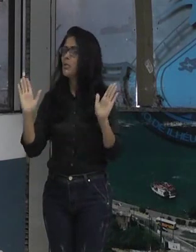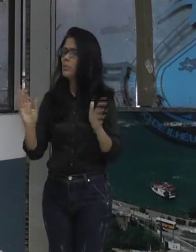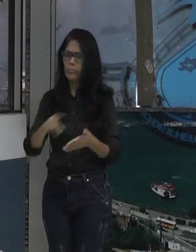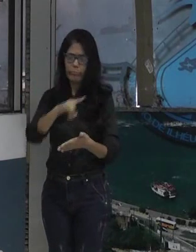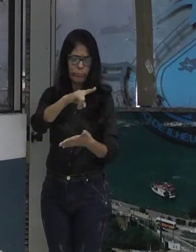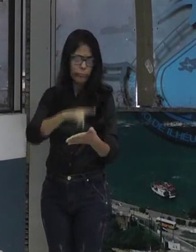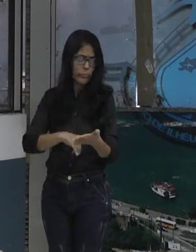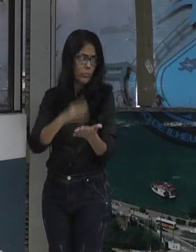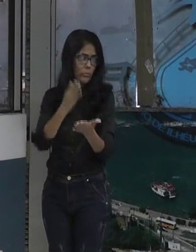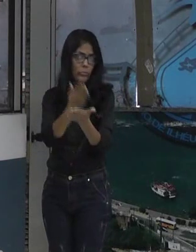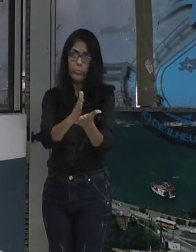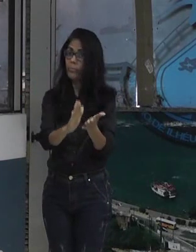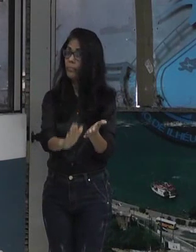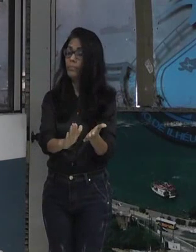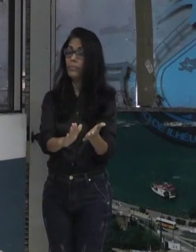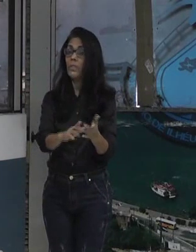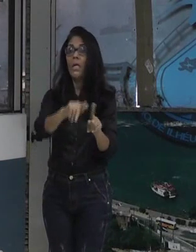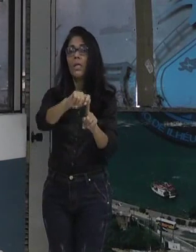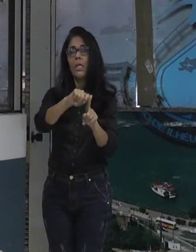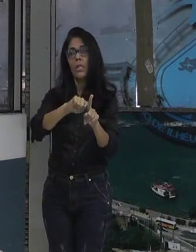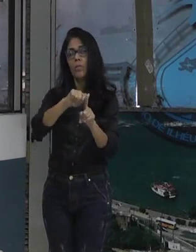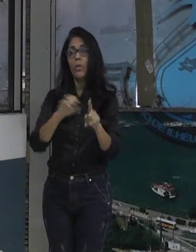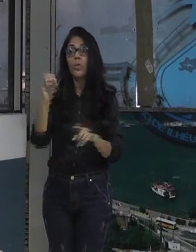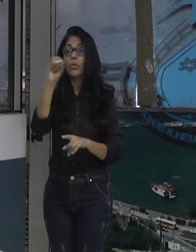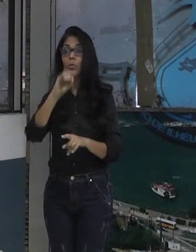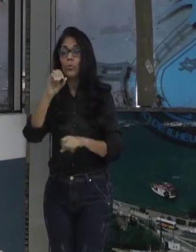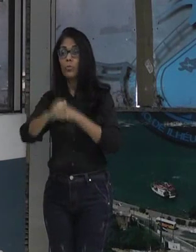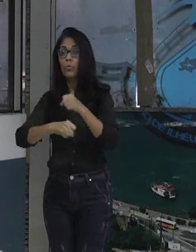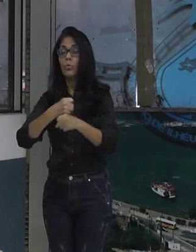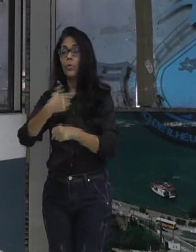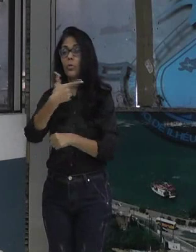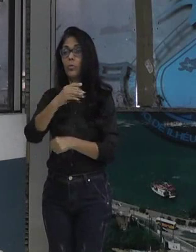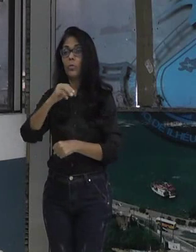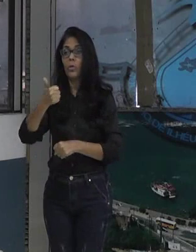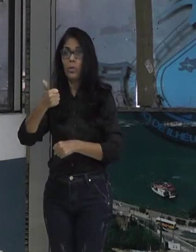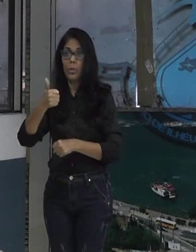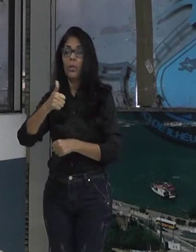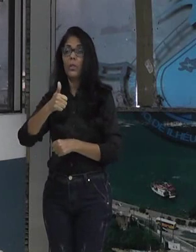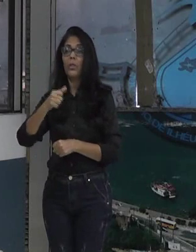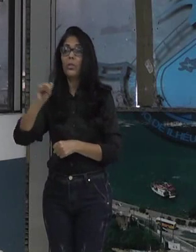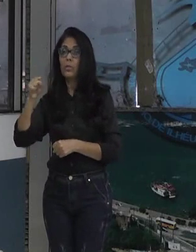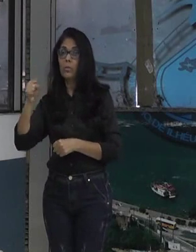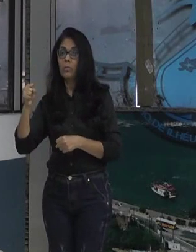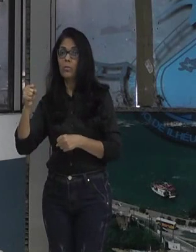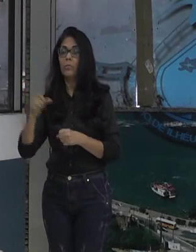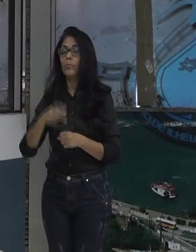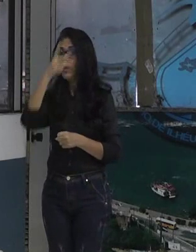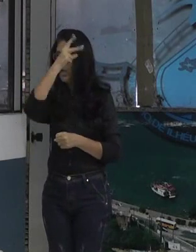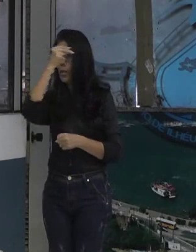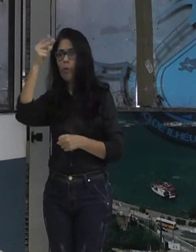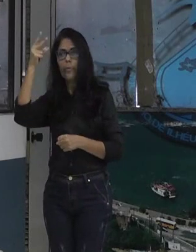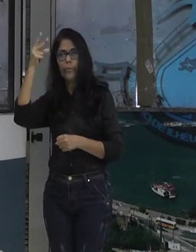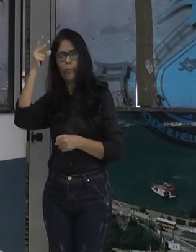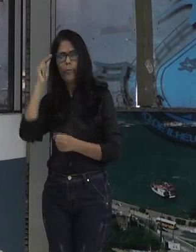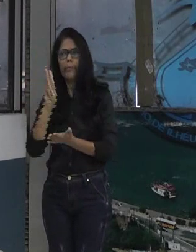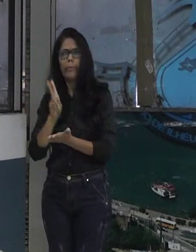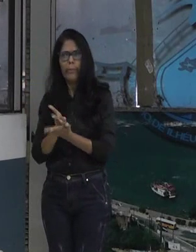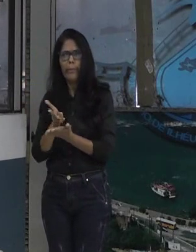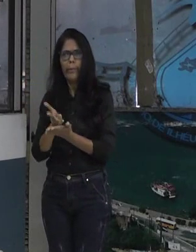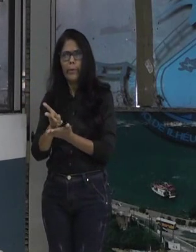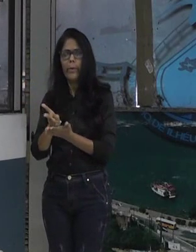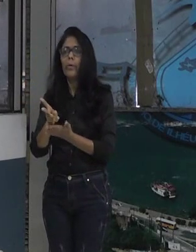2018. O prefeito está, inclusive, colocando-se em risco de mais uma